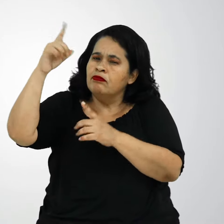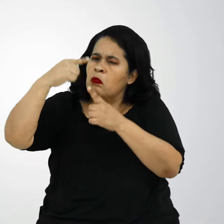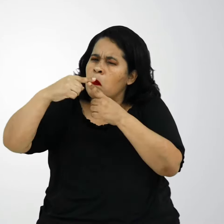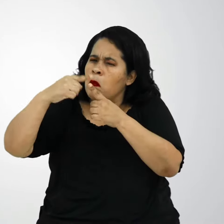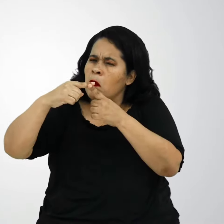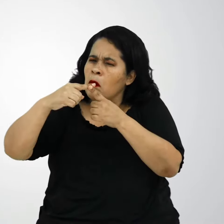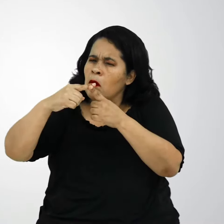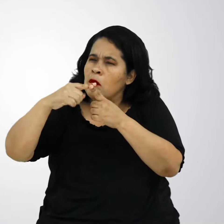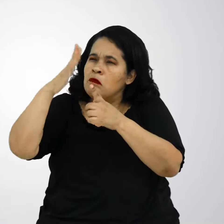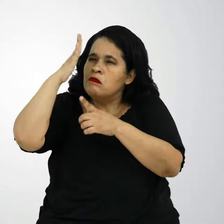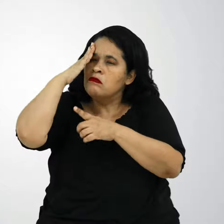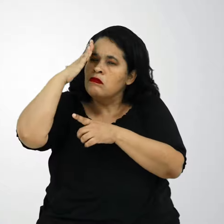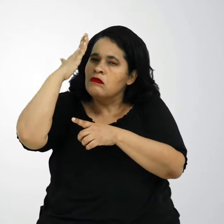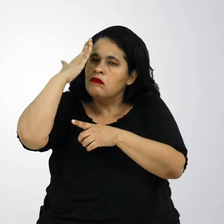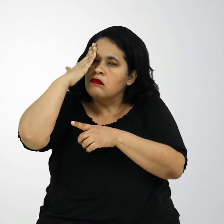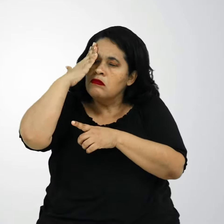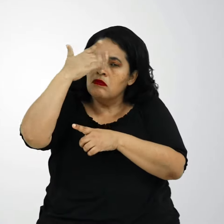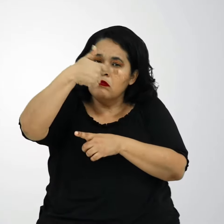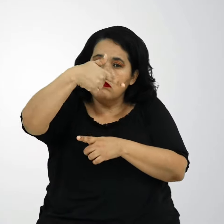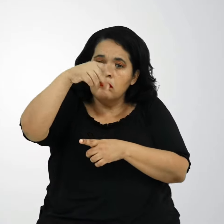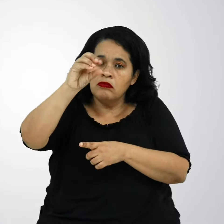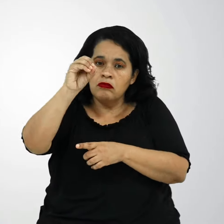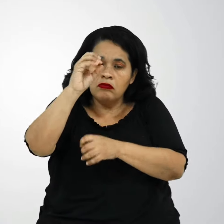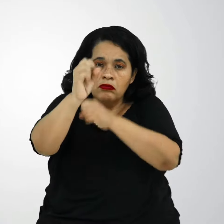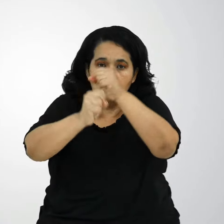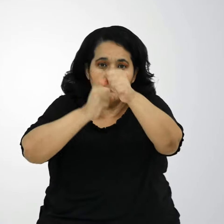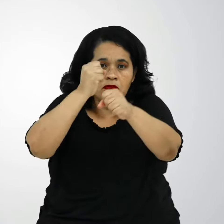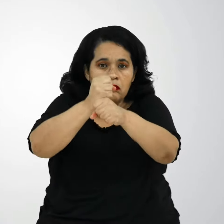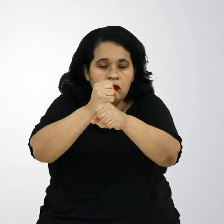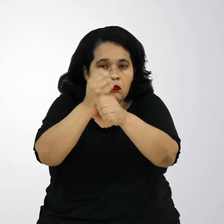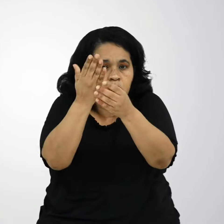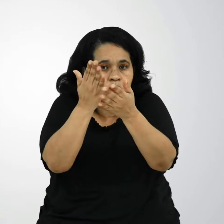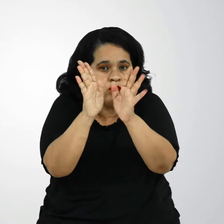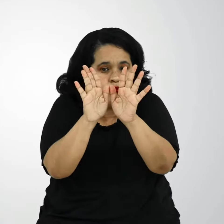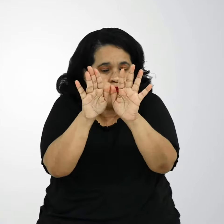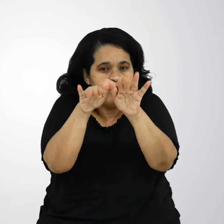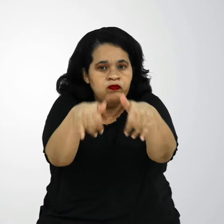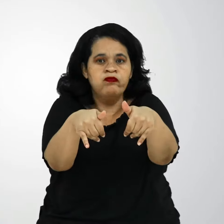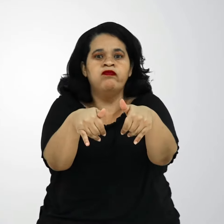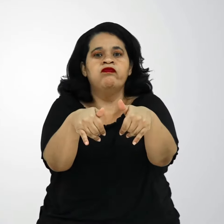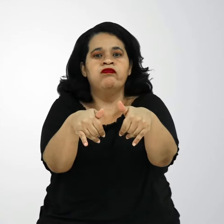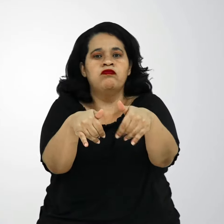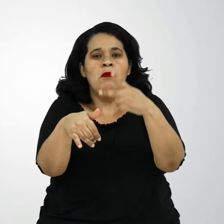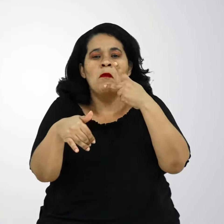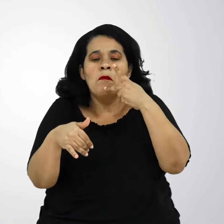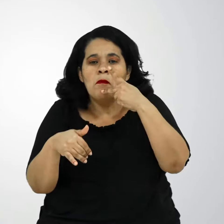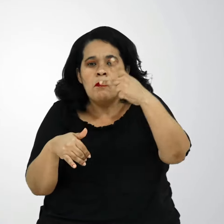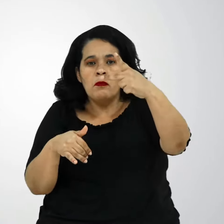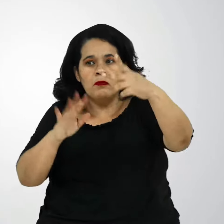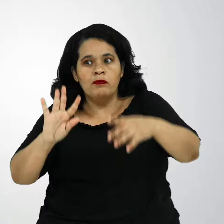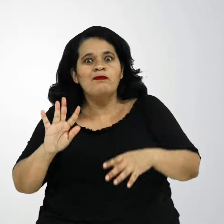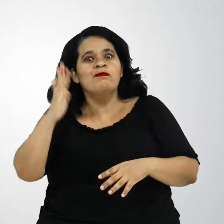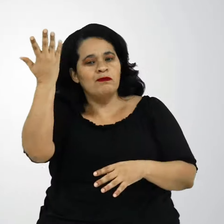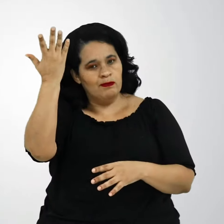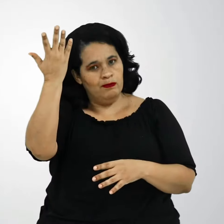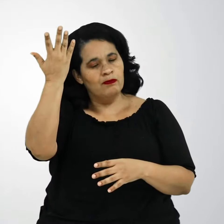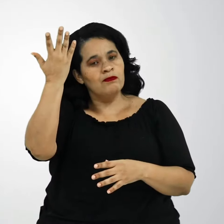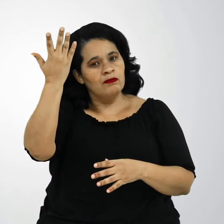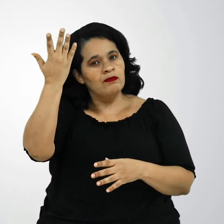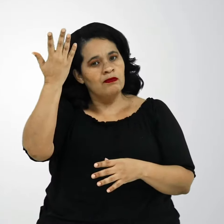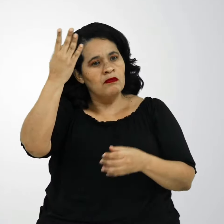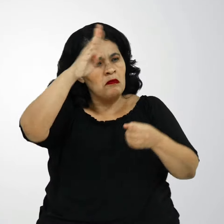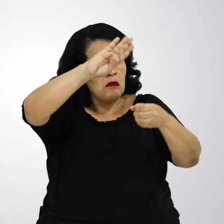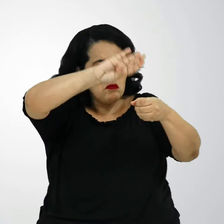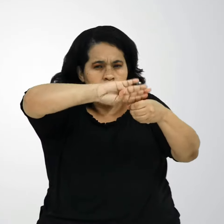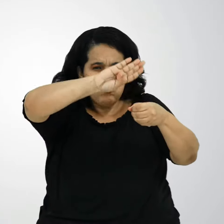os 70 anos estão se findando. Sim. As profecias de Jeremias estão se cumprindo. Então, a